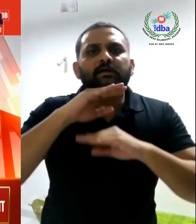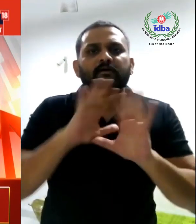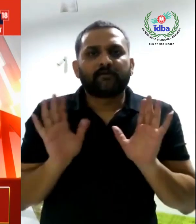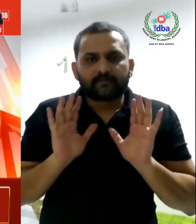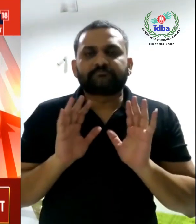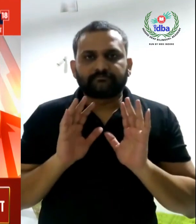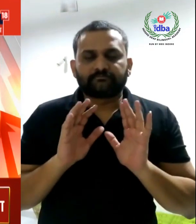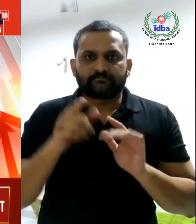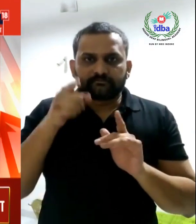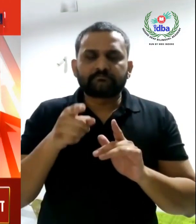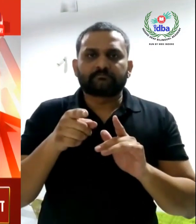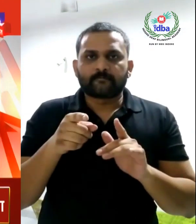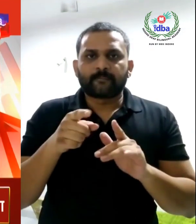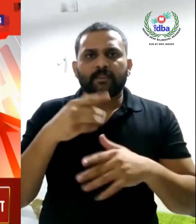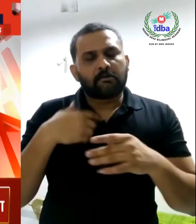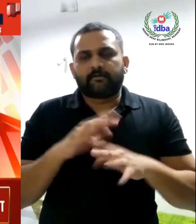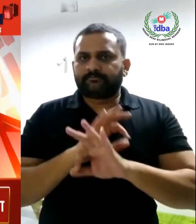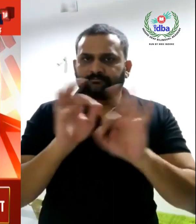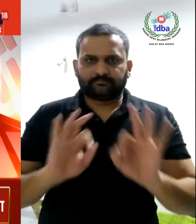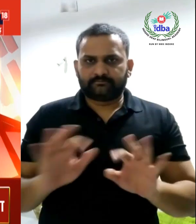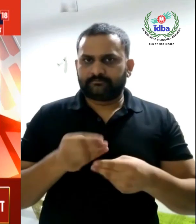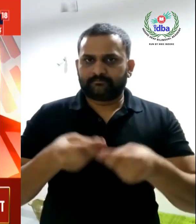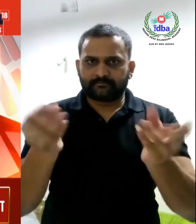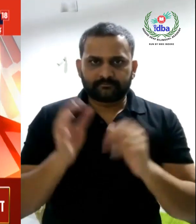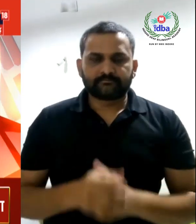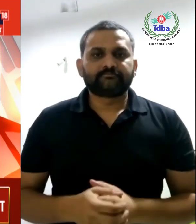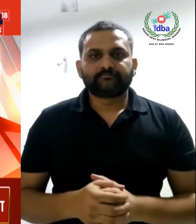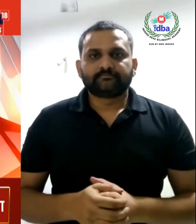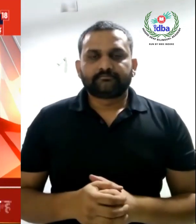स्वप्रमाणन की व्यवस्था कर दी गई है।